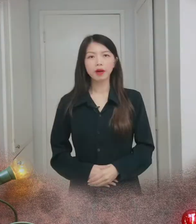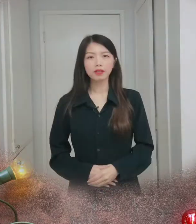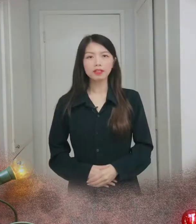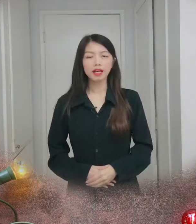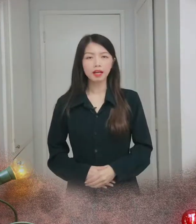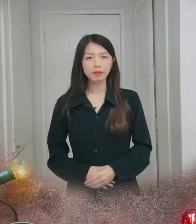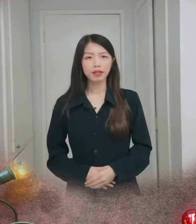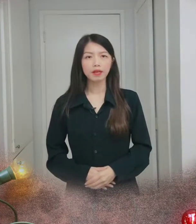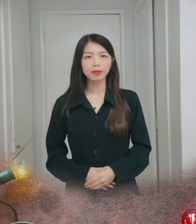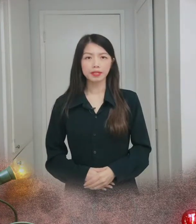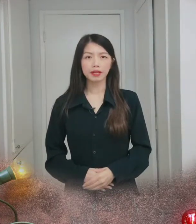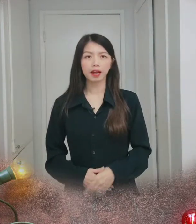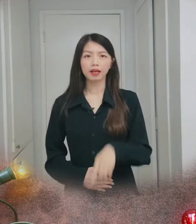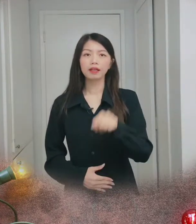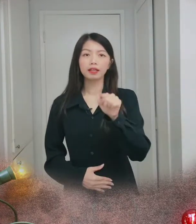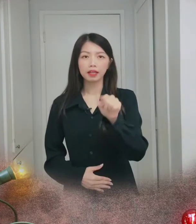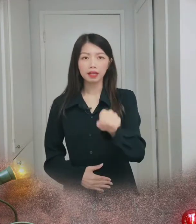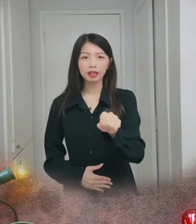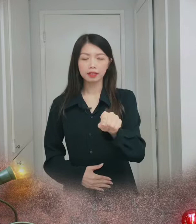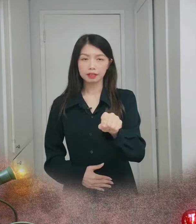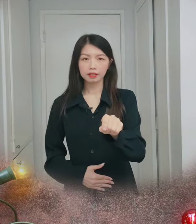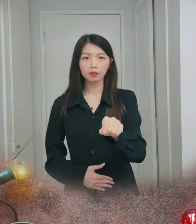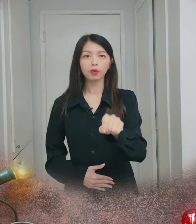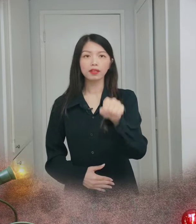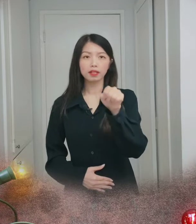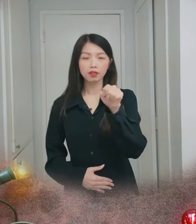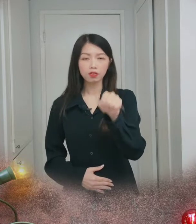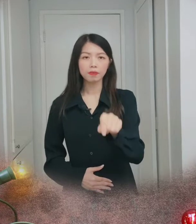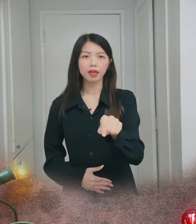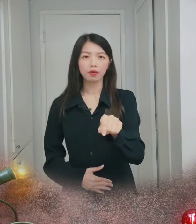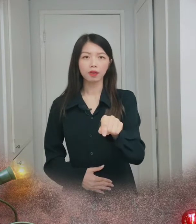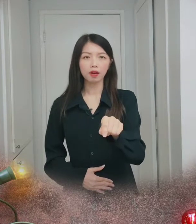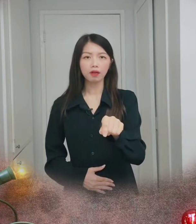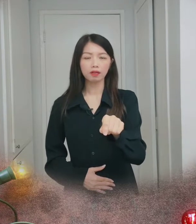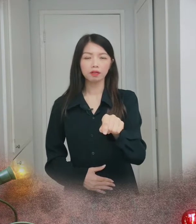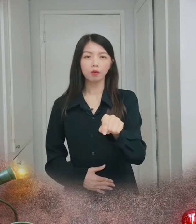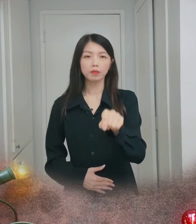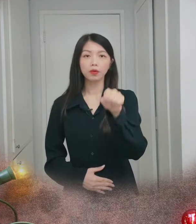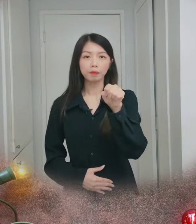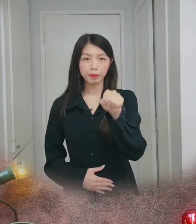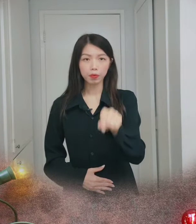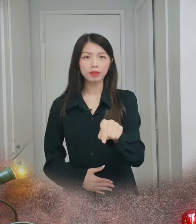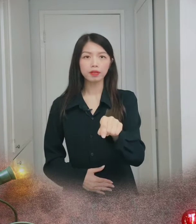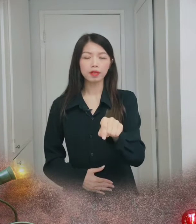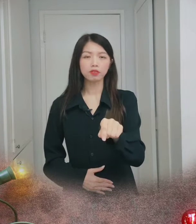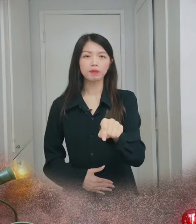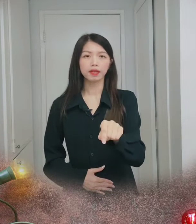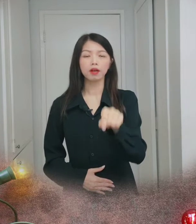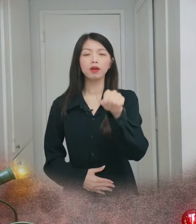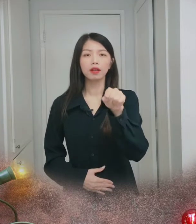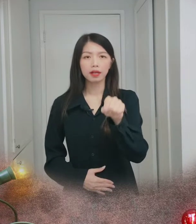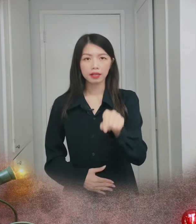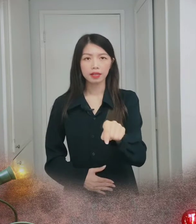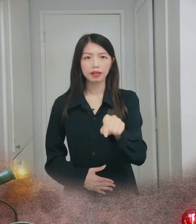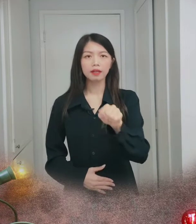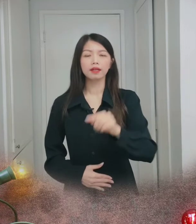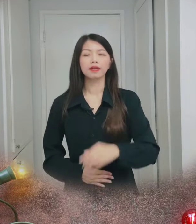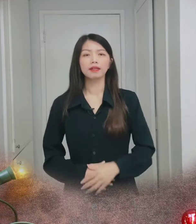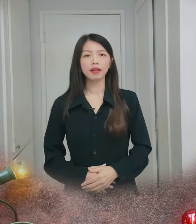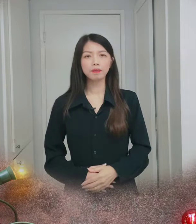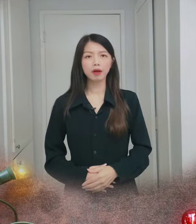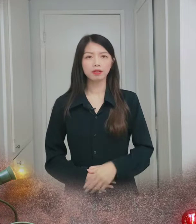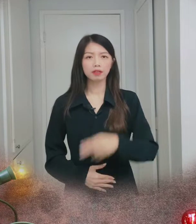이 생명은 사람들의 빛이라. 이, 그 똑같이 해주시면 되고요. 검지로 앞에 포인팅 해주시면 돼요.